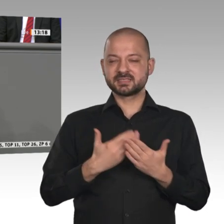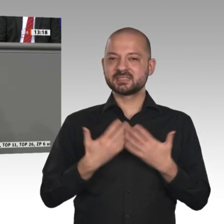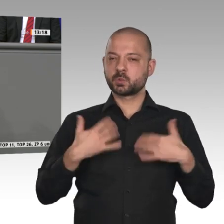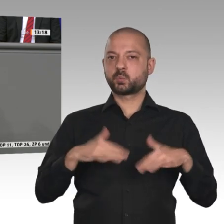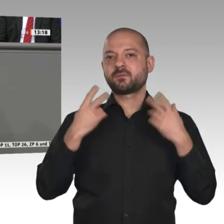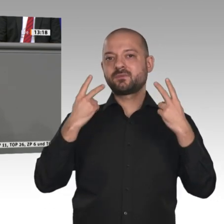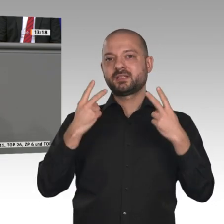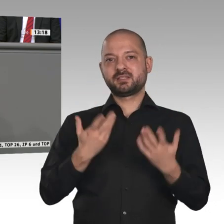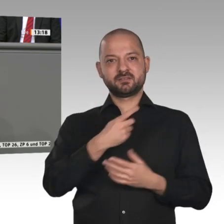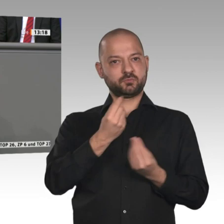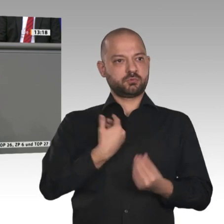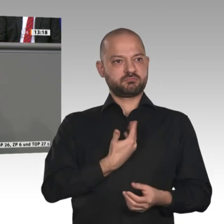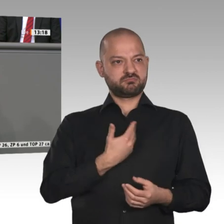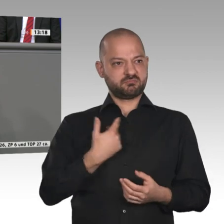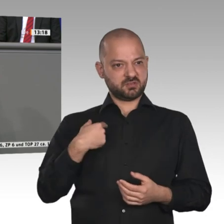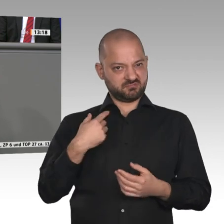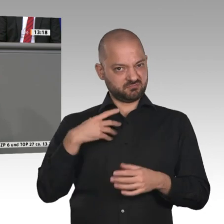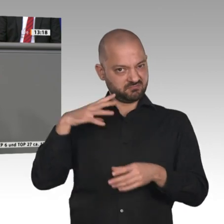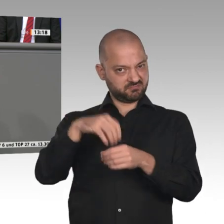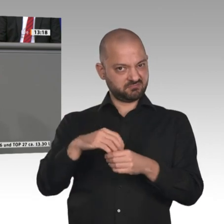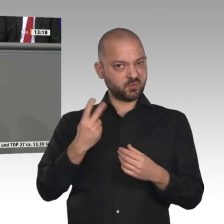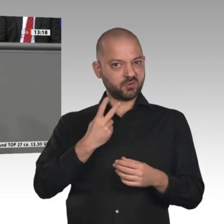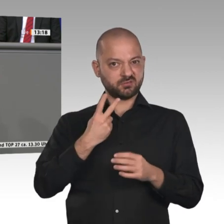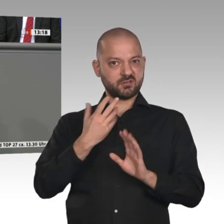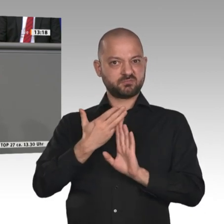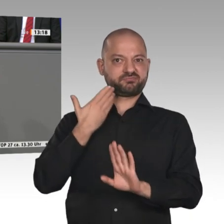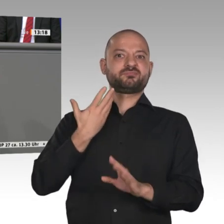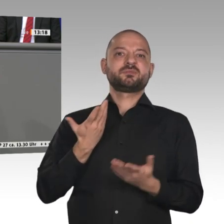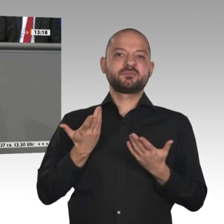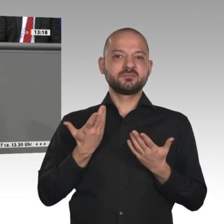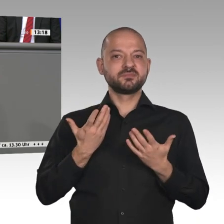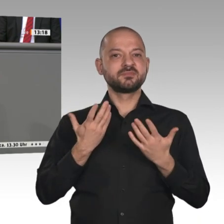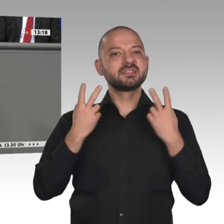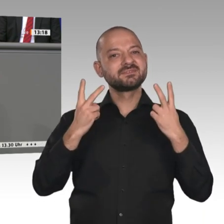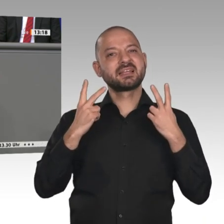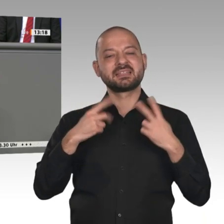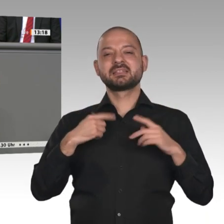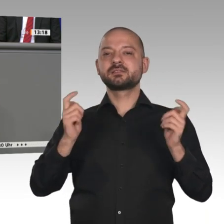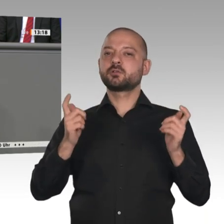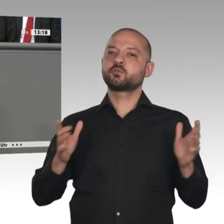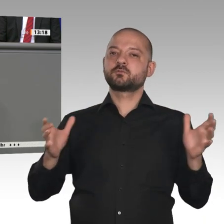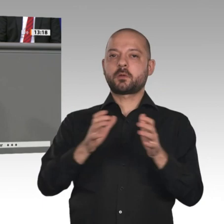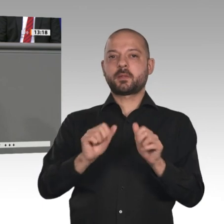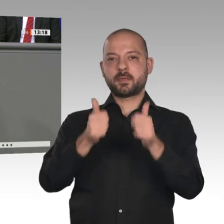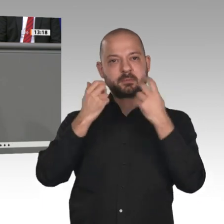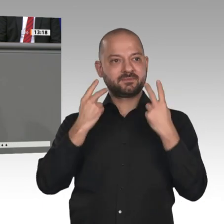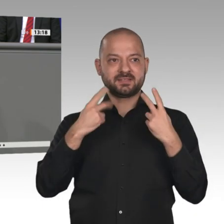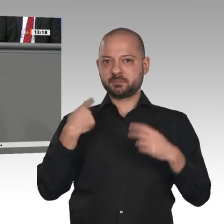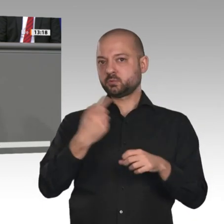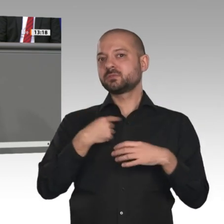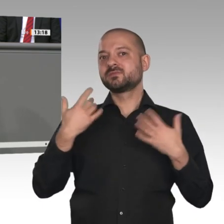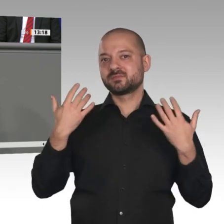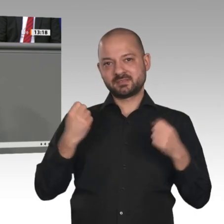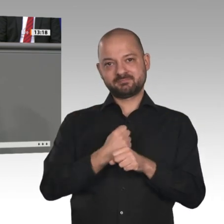tun. Viele müssen sich immer wieder fragen lassen, wo sie eigentlich herkommen. Ferde Atermann hat darüber ein Buch geschrieben. Hört auf zu fragen, ich bin von